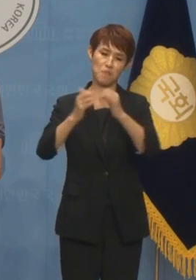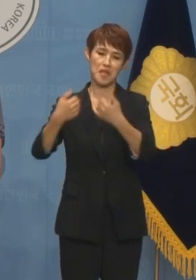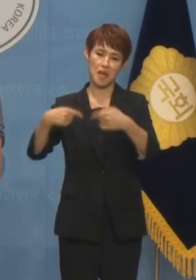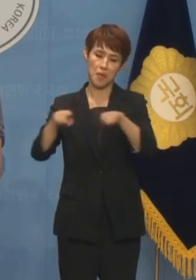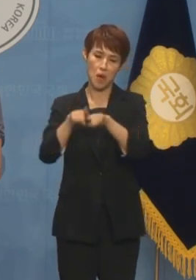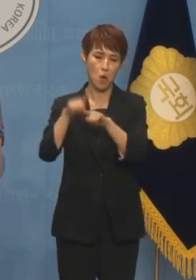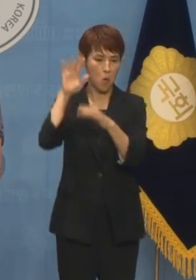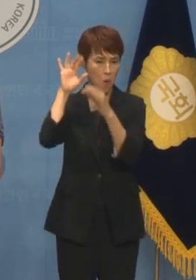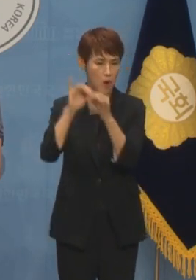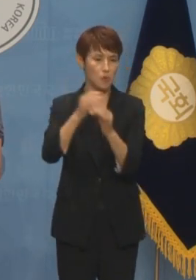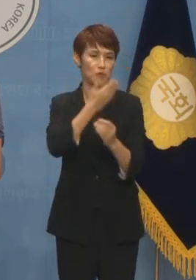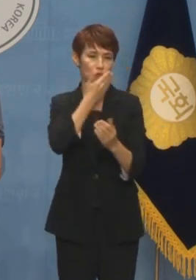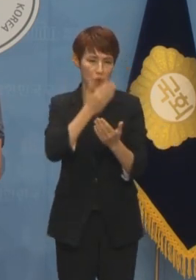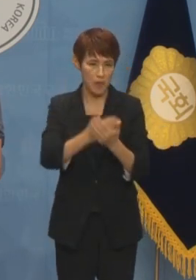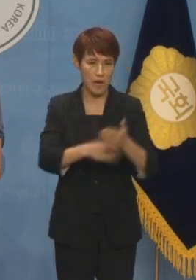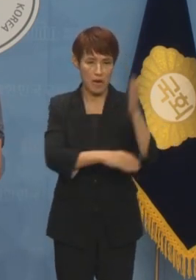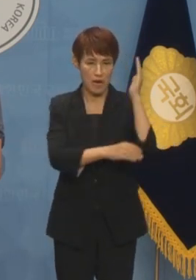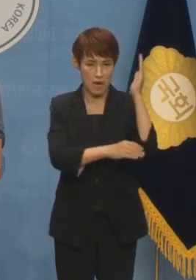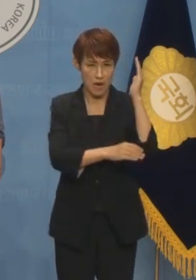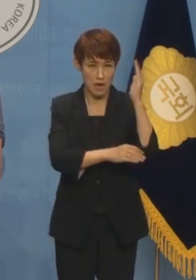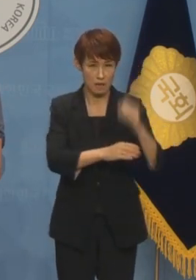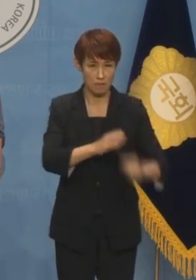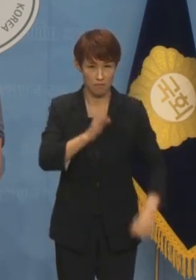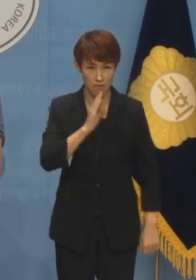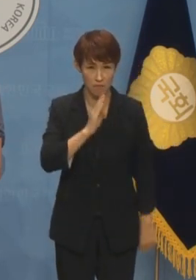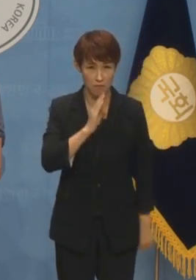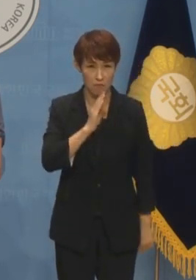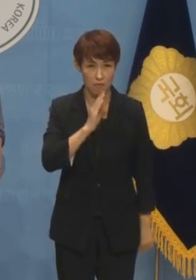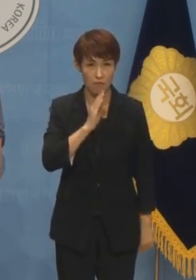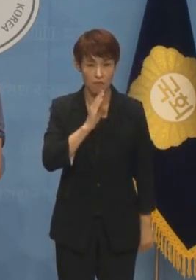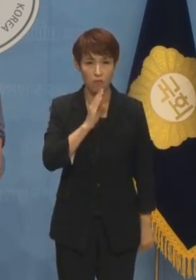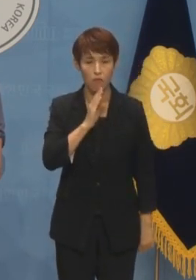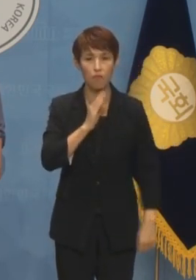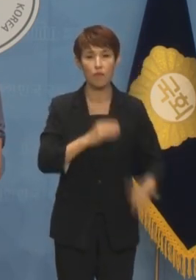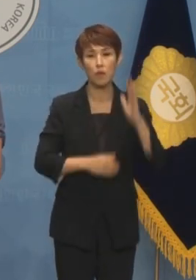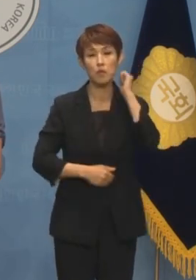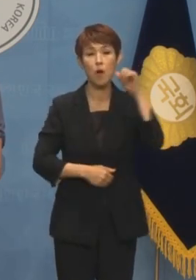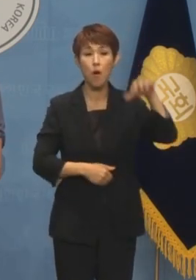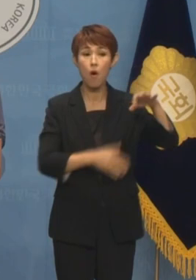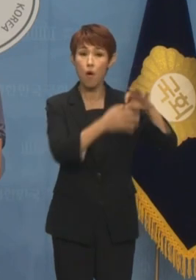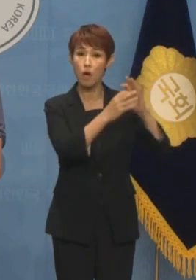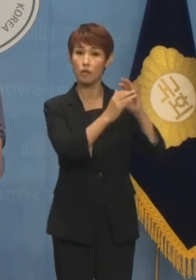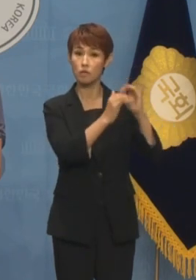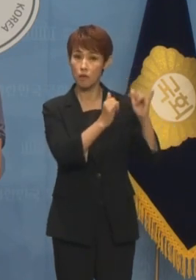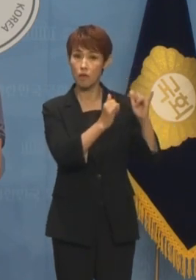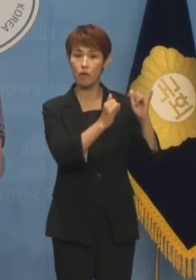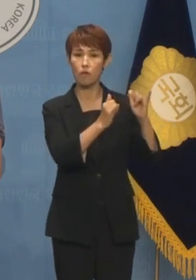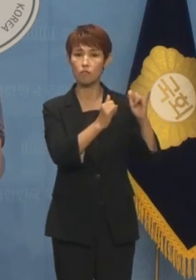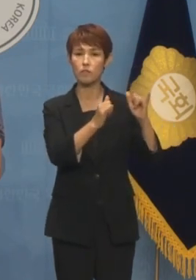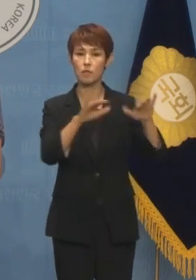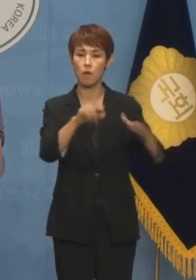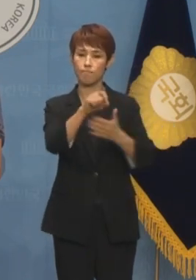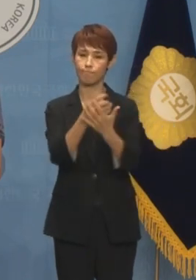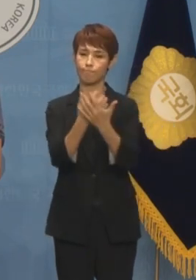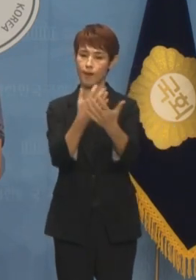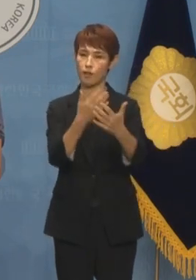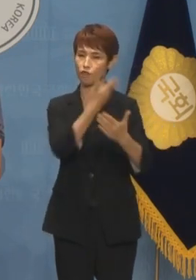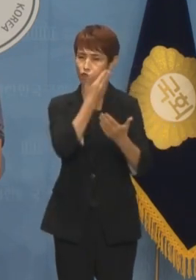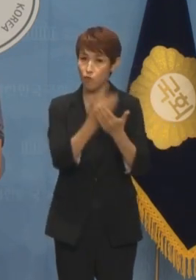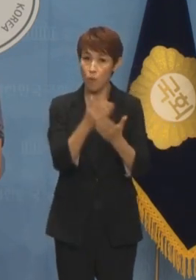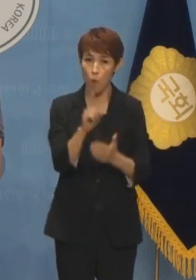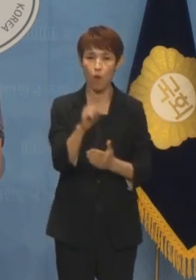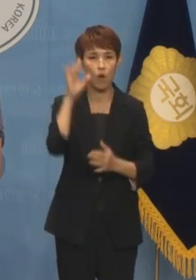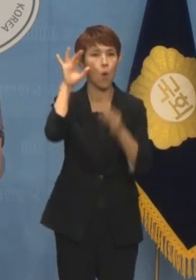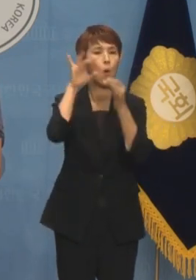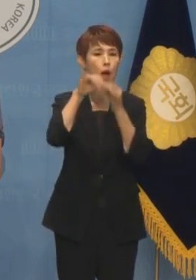분노스럽다 말한 것으로 알려졌고 대통령실 관계자 또한 이번 기자회견의 키워드는